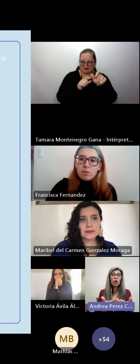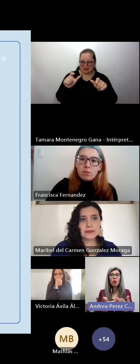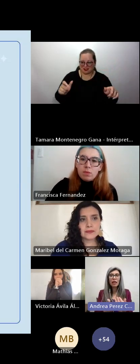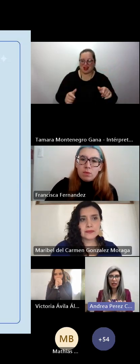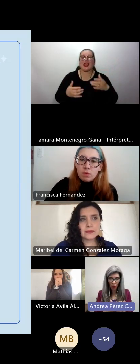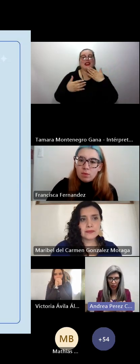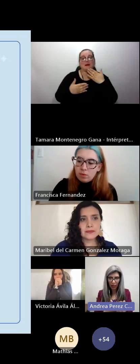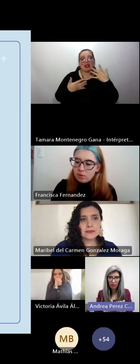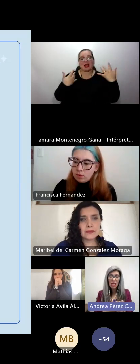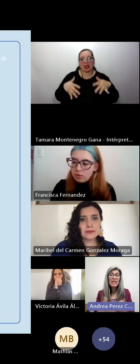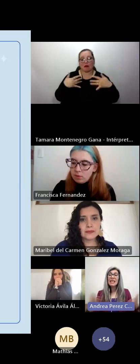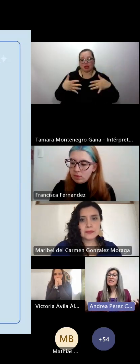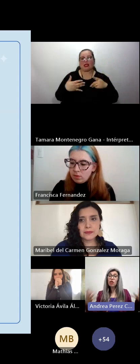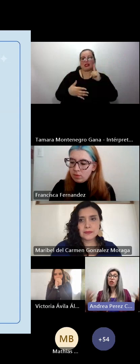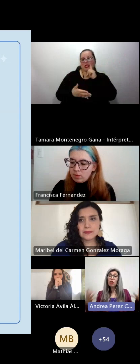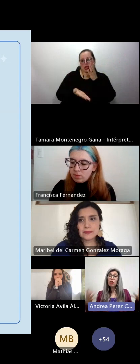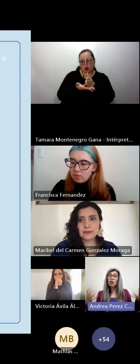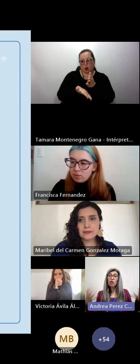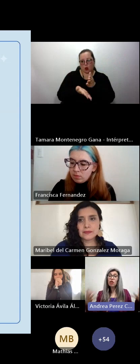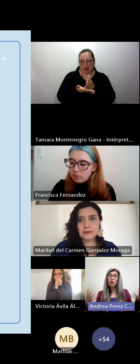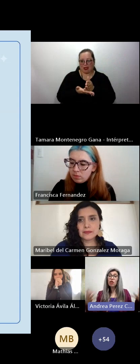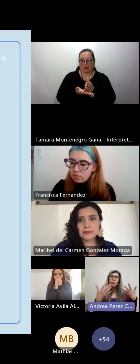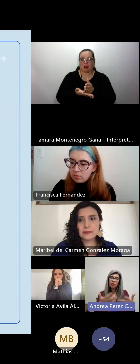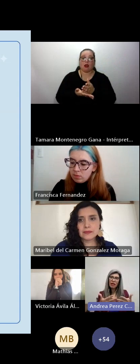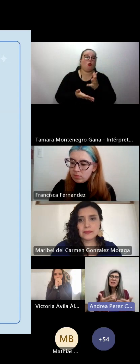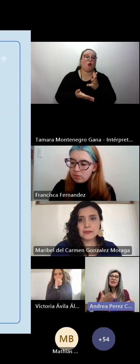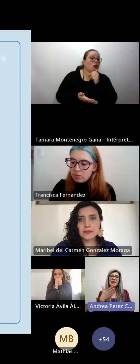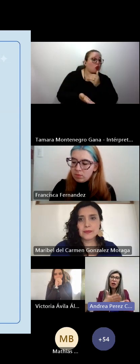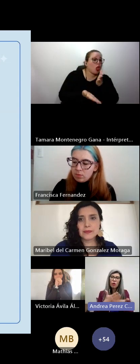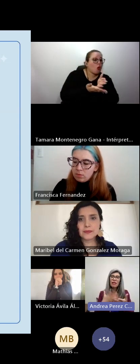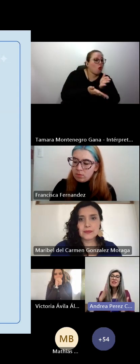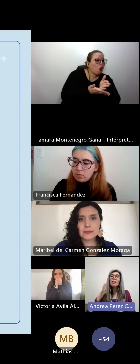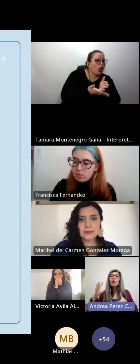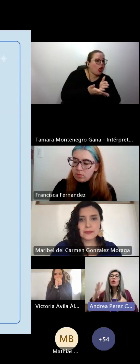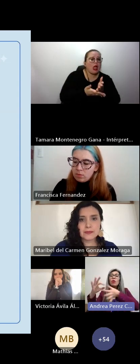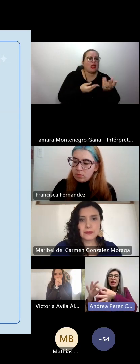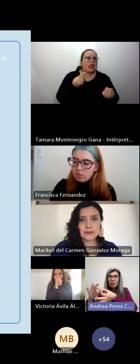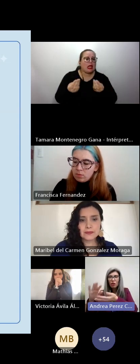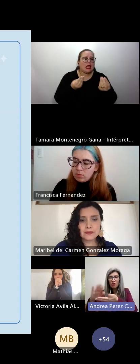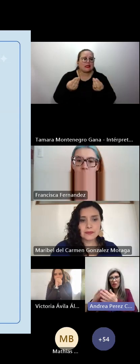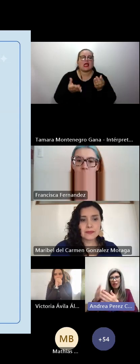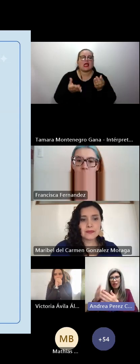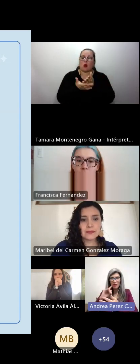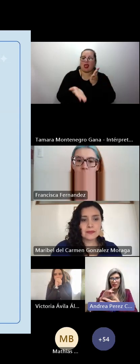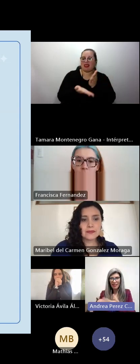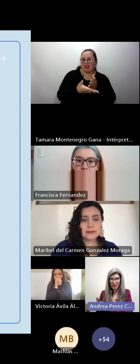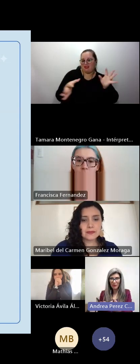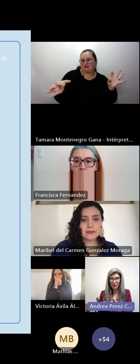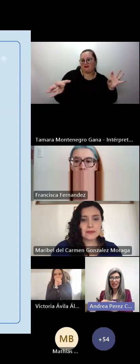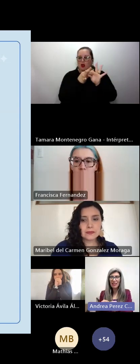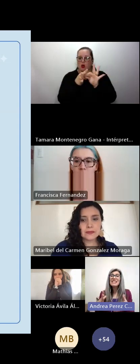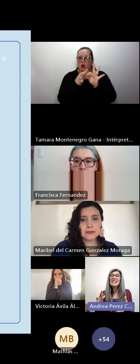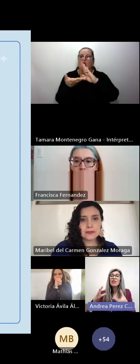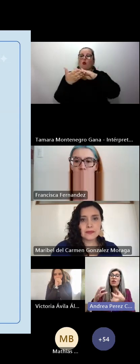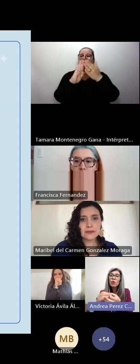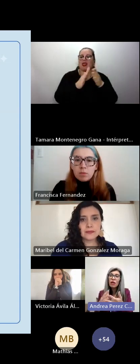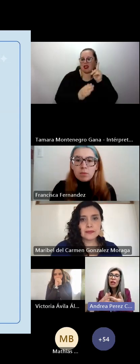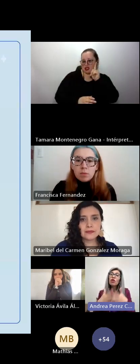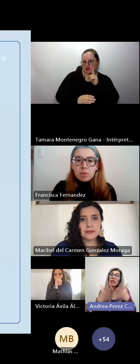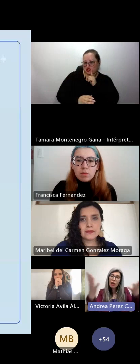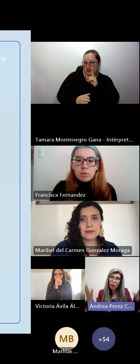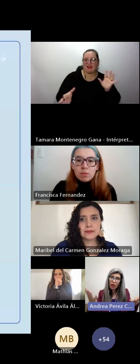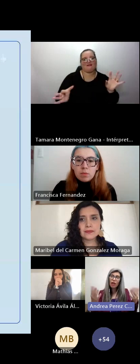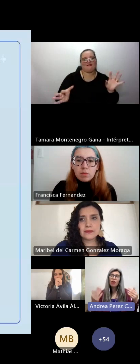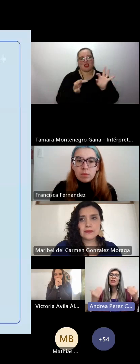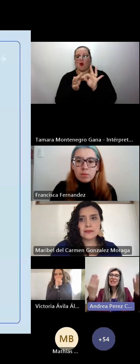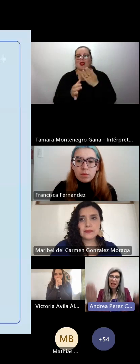¿no?, que ello ocurra en la escuela. Y si no están en la escuela, la importancia de que la escuela se vincule entonces con la comunidad sorda, se vincule